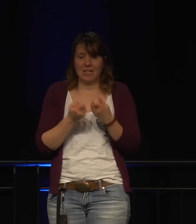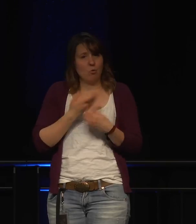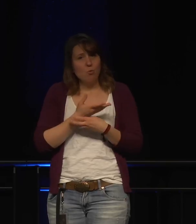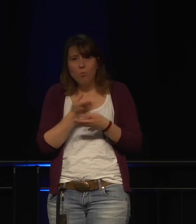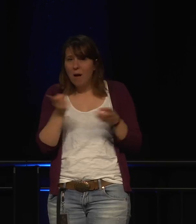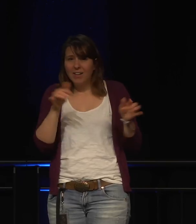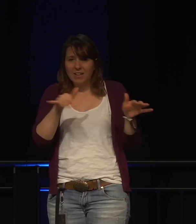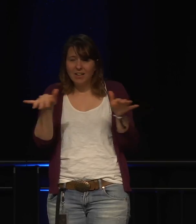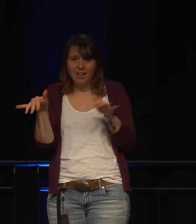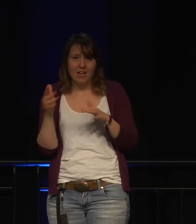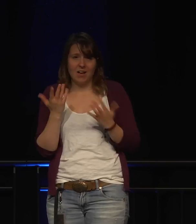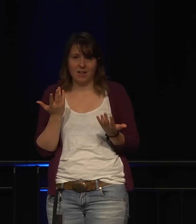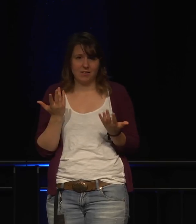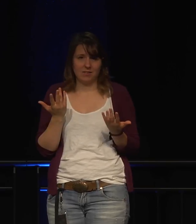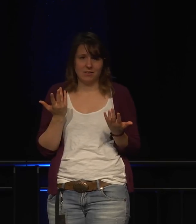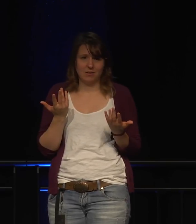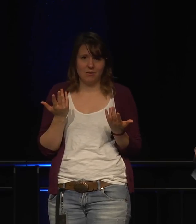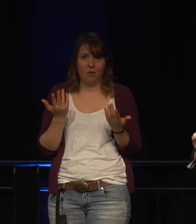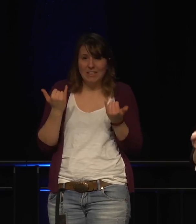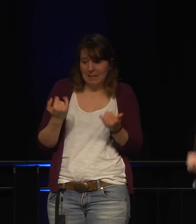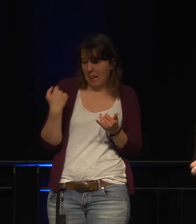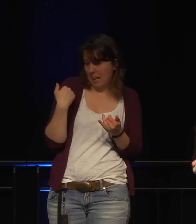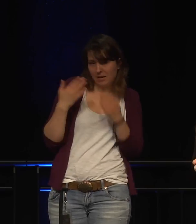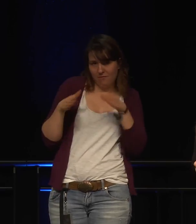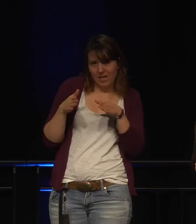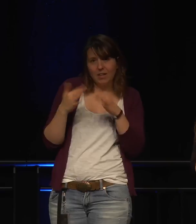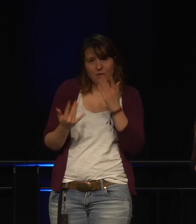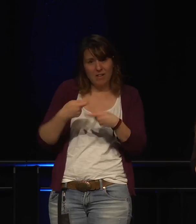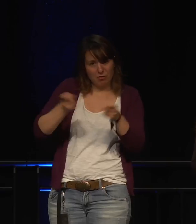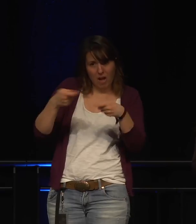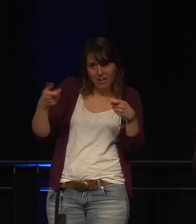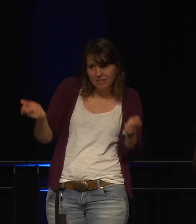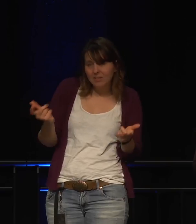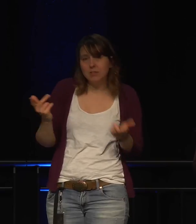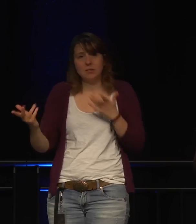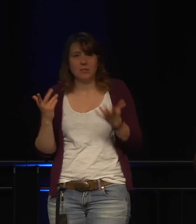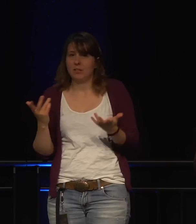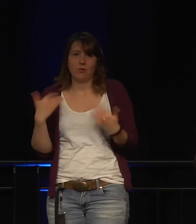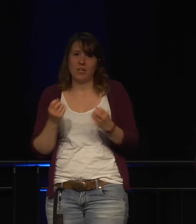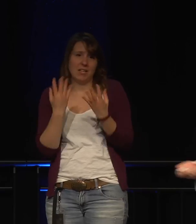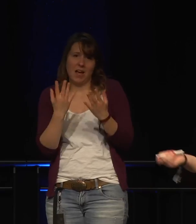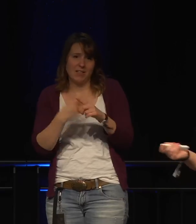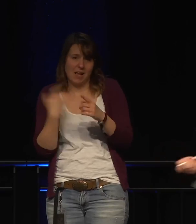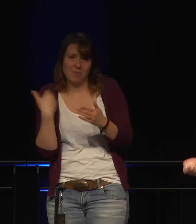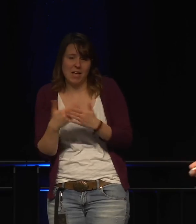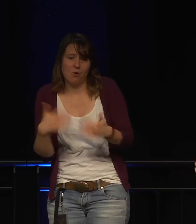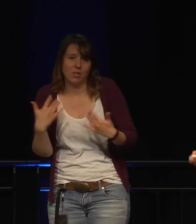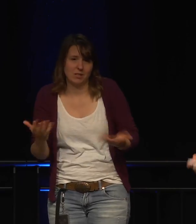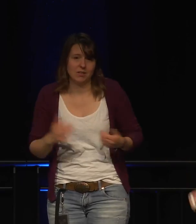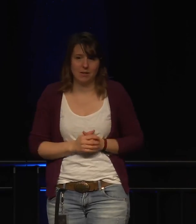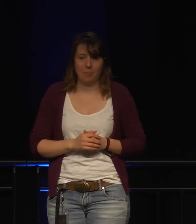habido un crecimiento significante y ni siquiera tenemos los números sobre la